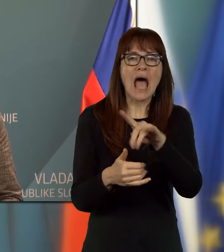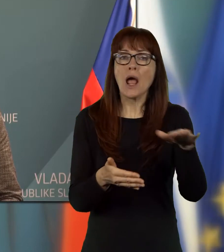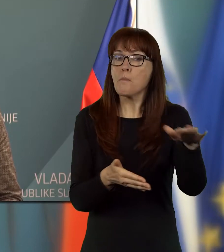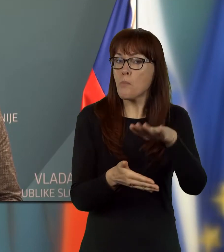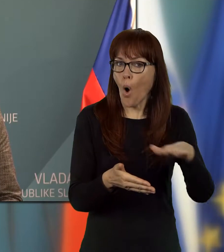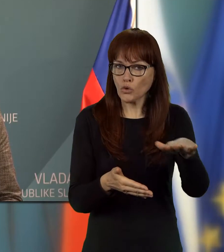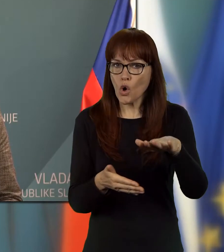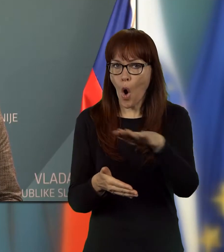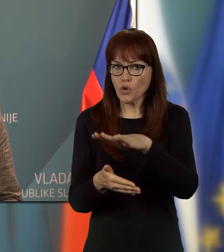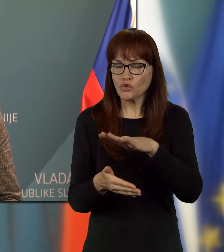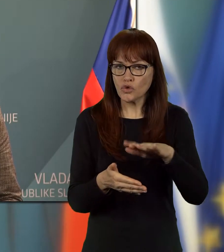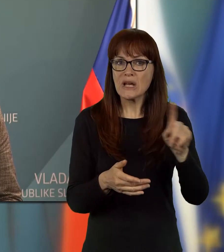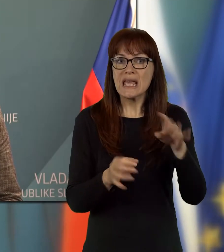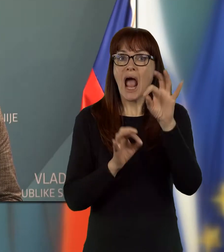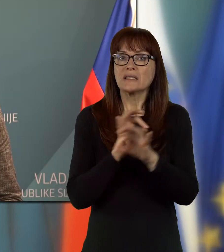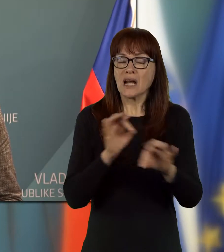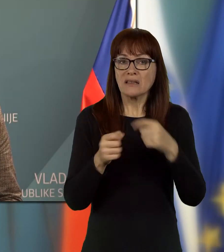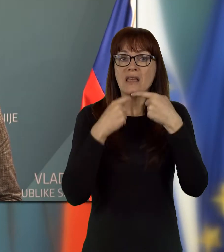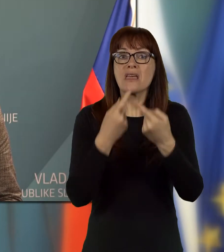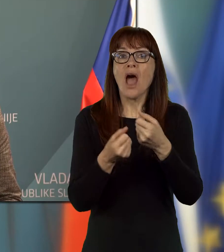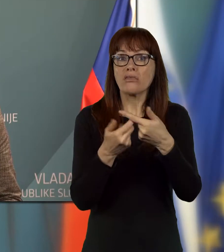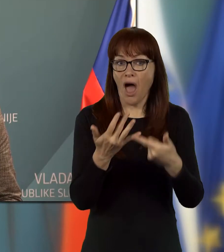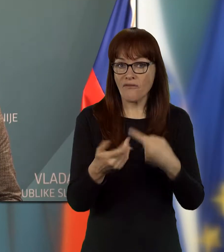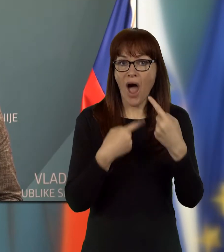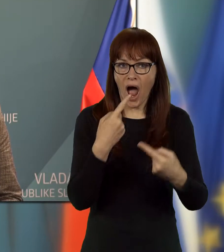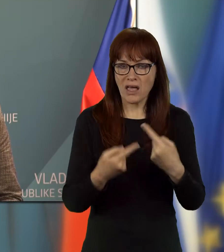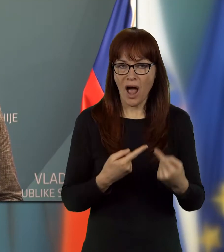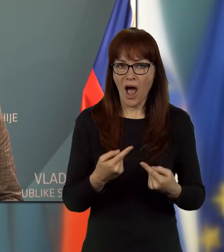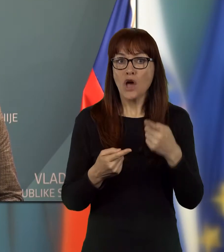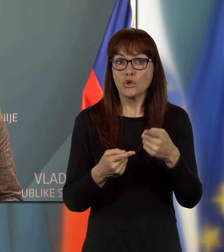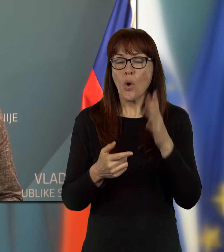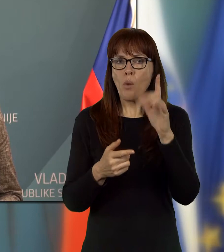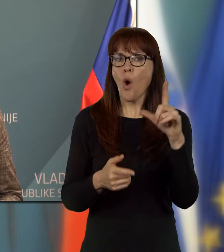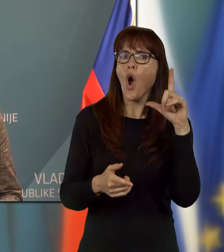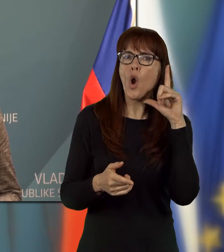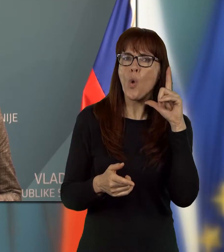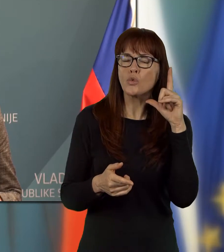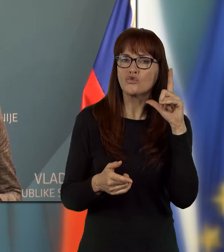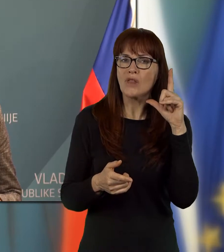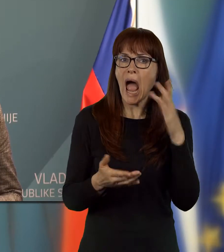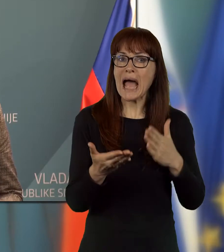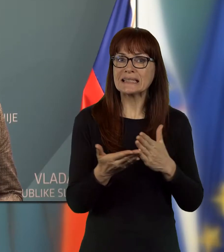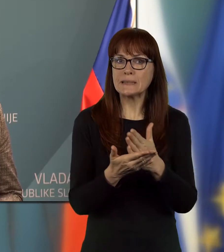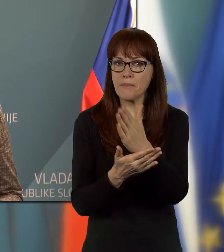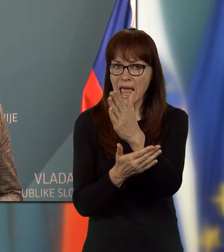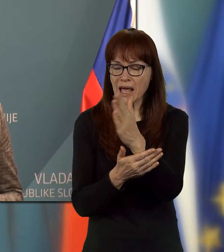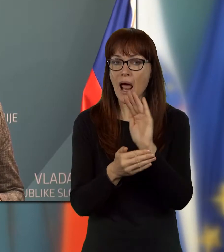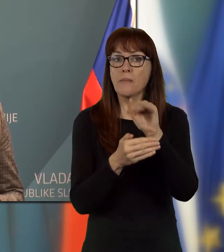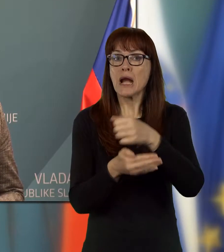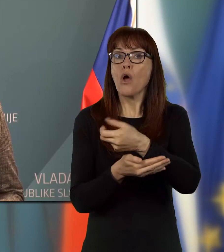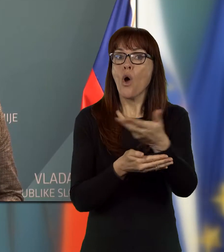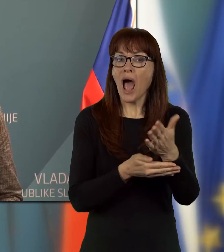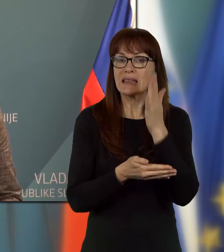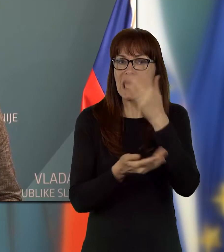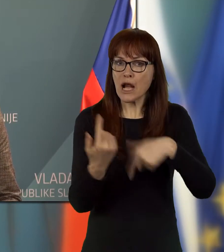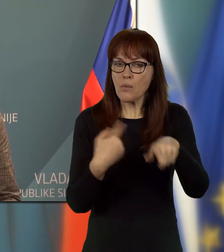vsakem področju, ki ga strategija navaja, in to bo ključna smer,